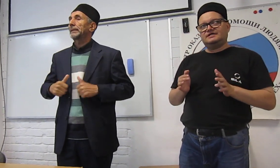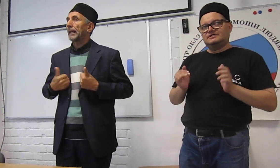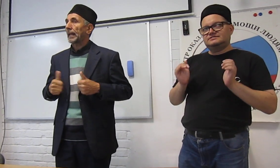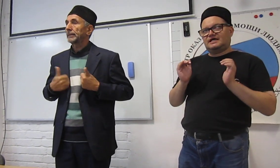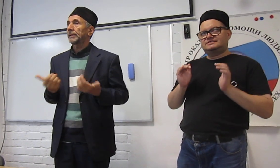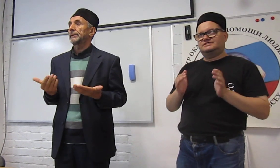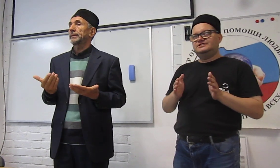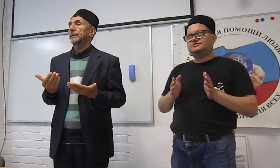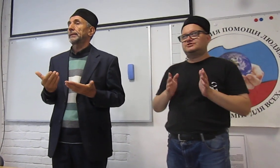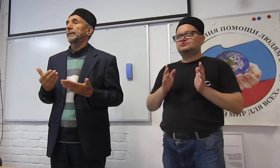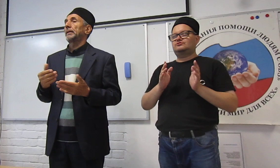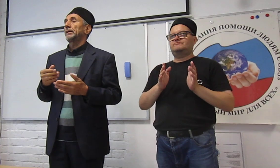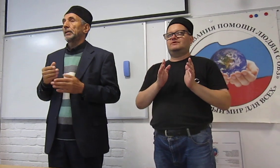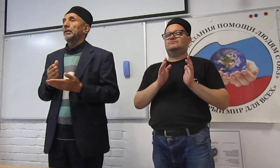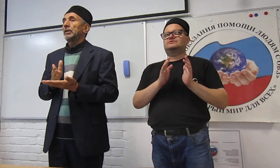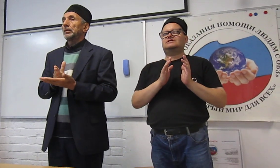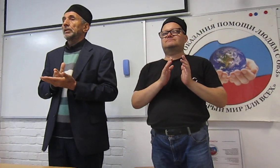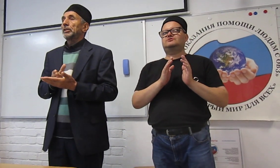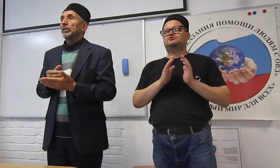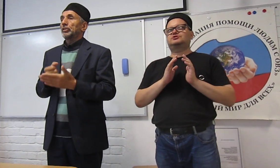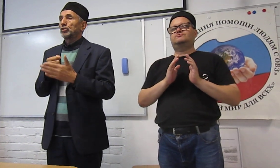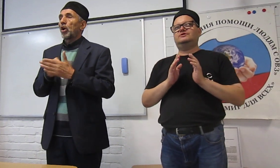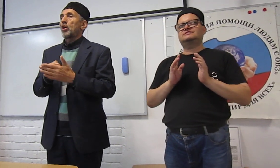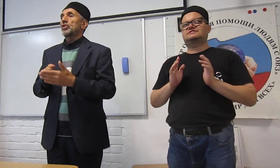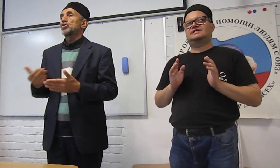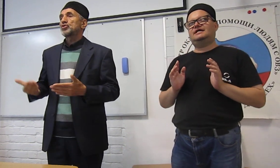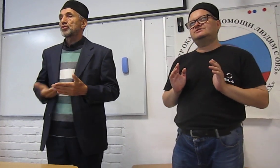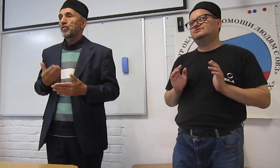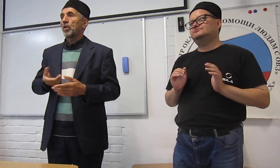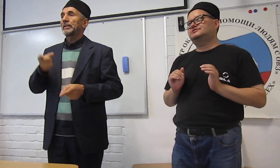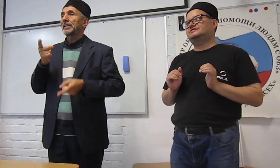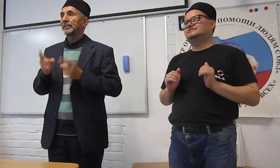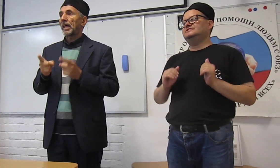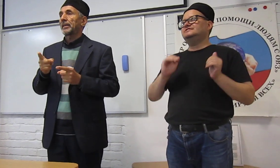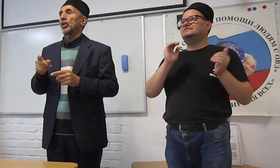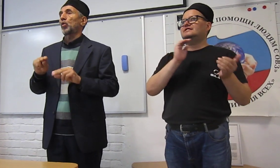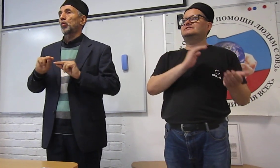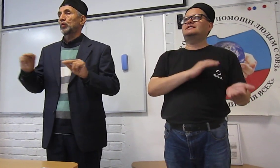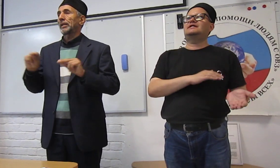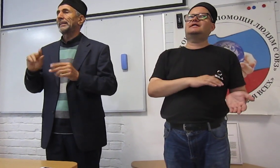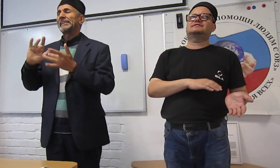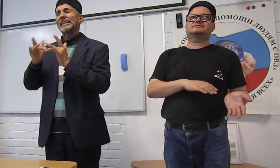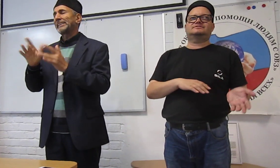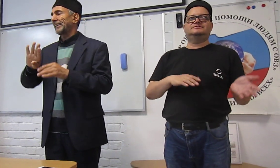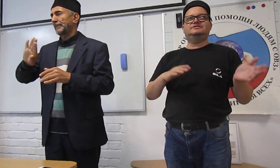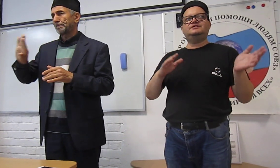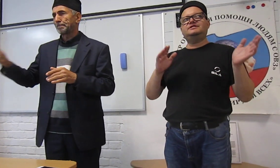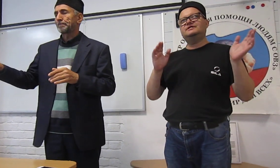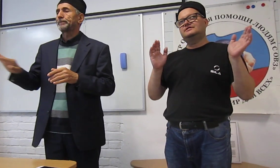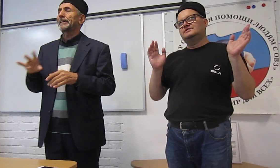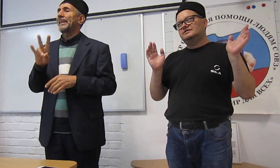постараться достичь, чтобы у нас был живой, настоящий учитель. Не интернет,